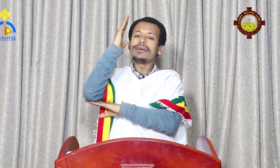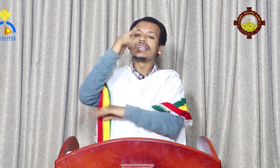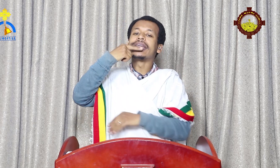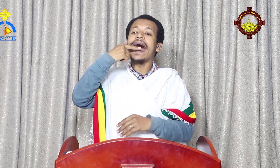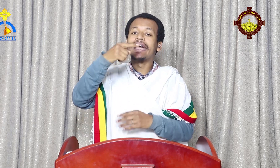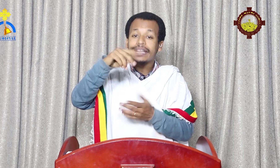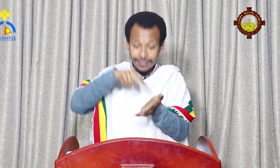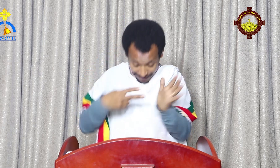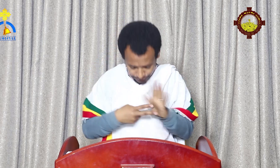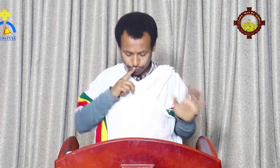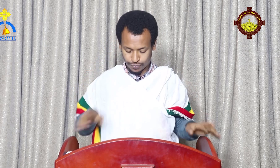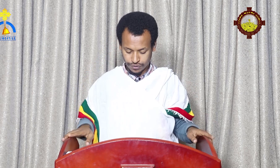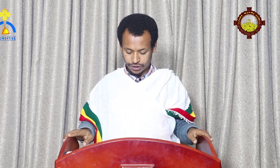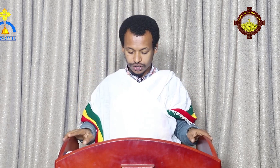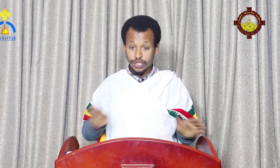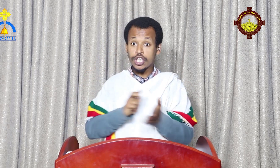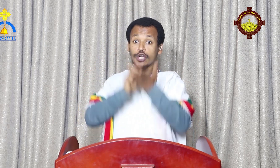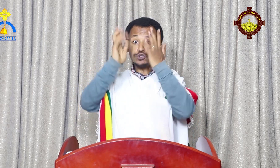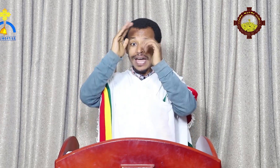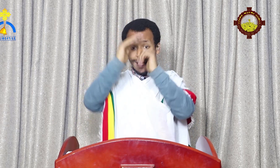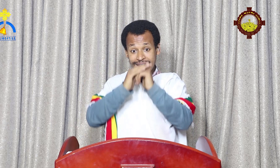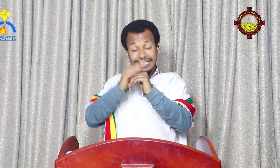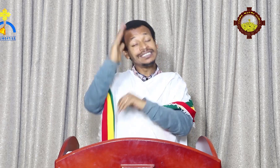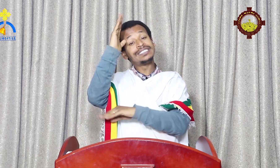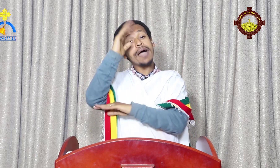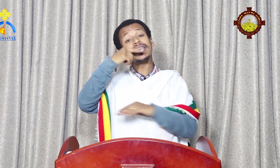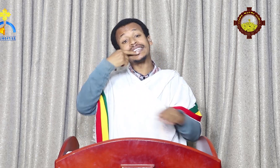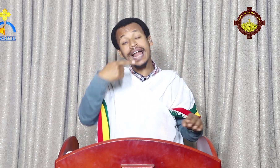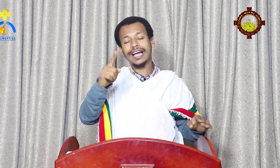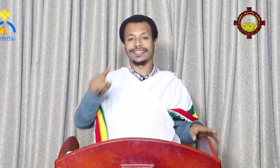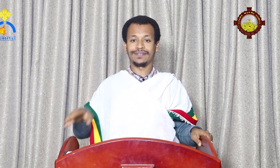እግዚአብሔር ተናገረ ማለት ነው። የቅዱሳን አምላክ እግዚአብሔር ተናገረ።